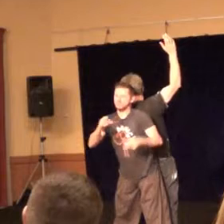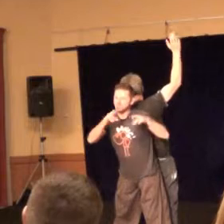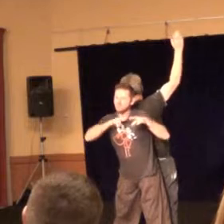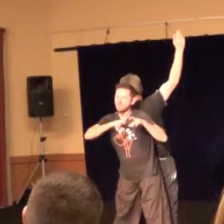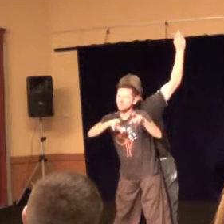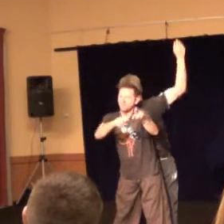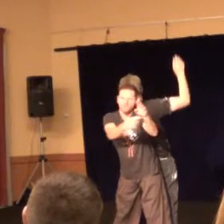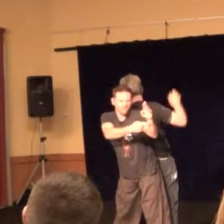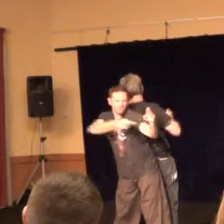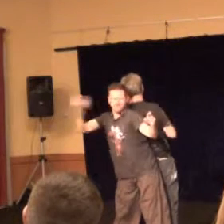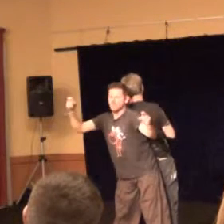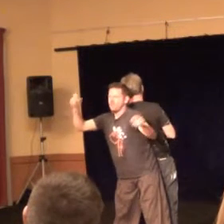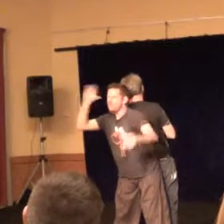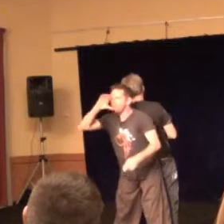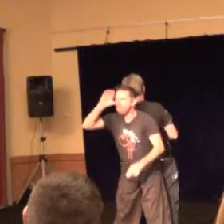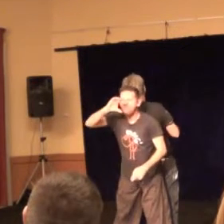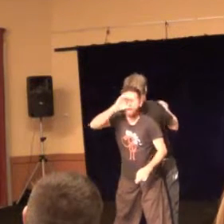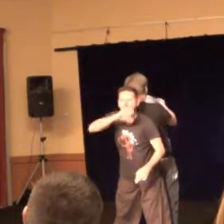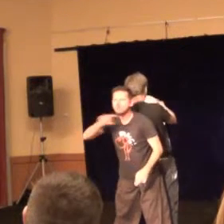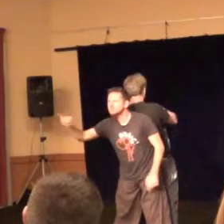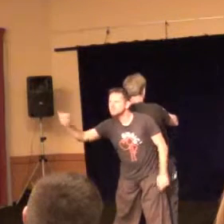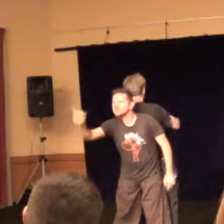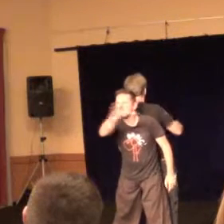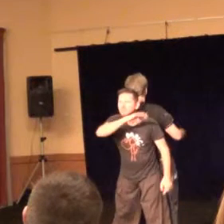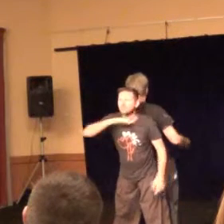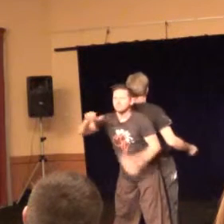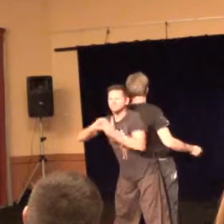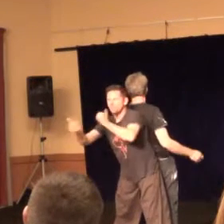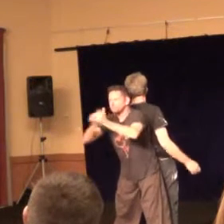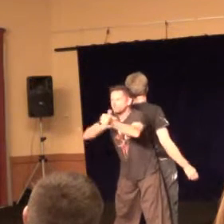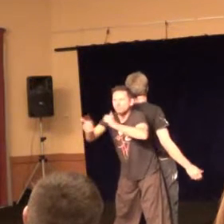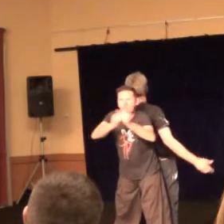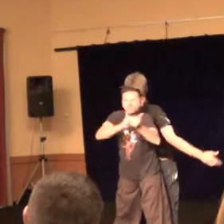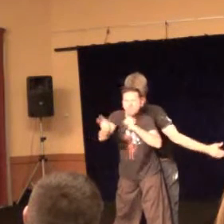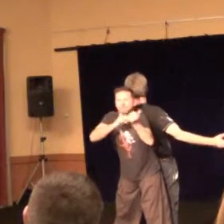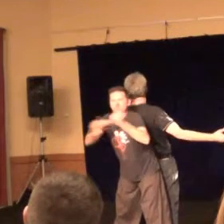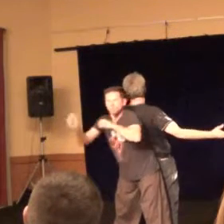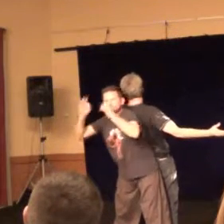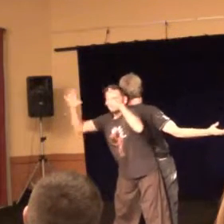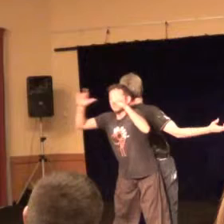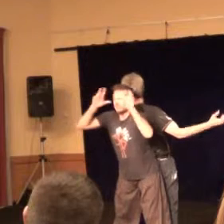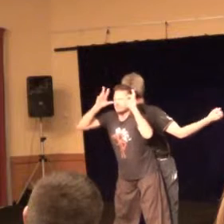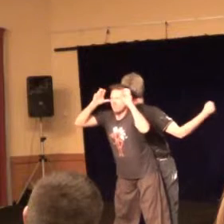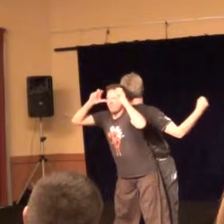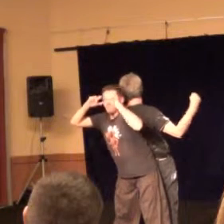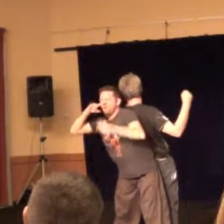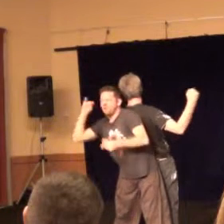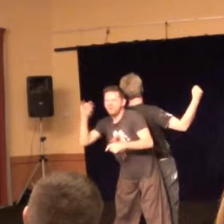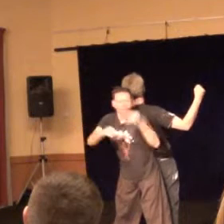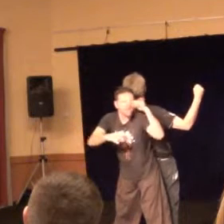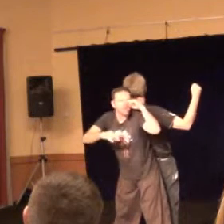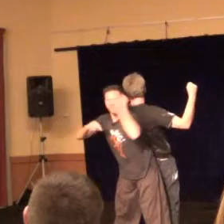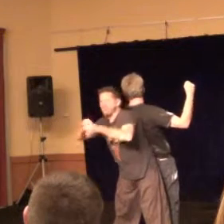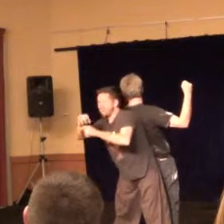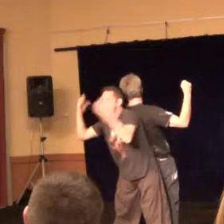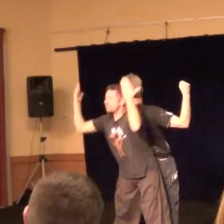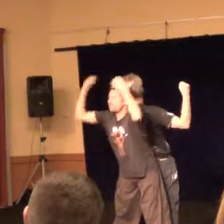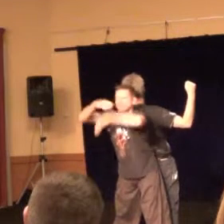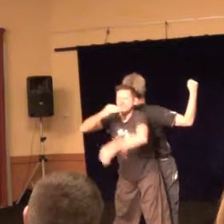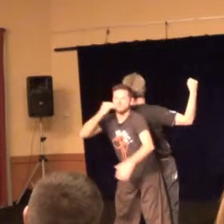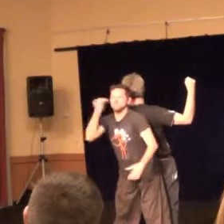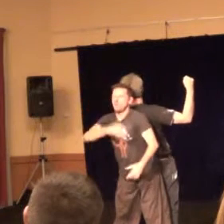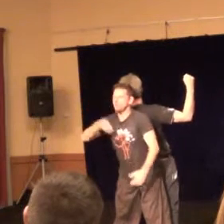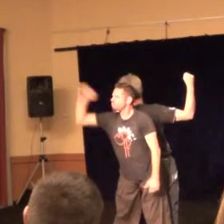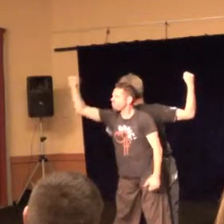la curiosité, de l'œil aux aguets, des courses ensorcelées, des nuits trop froides, des poings fermés, des